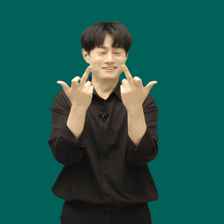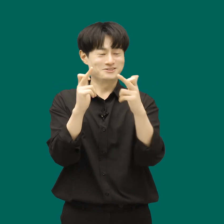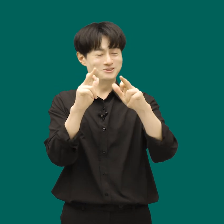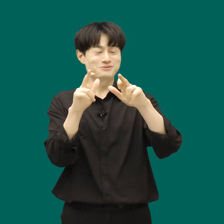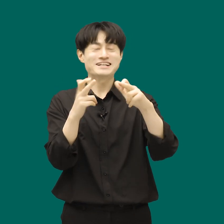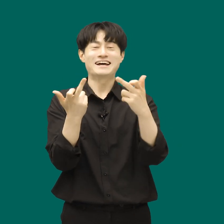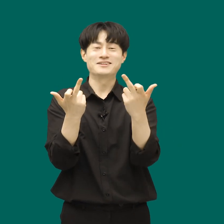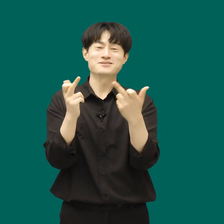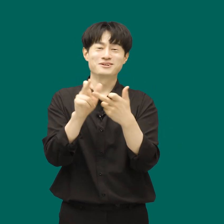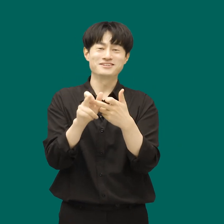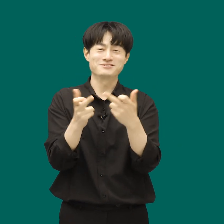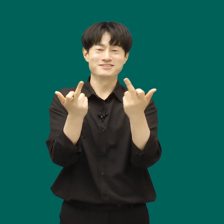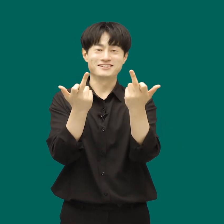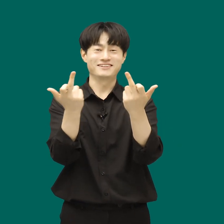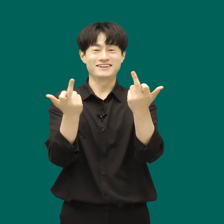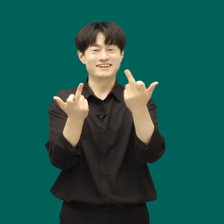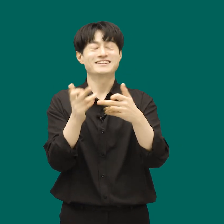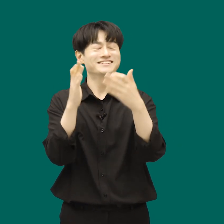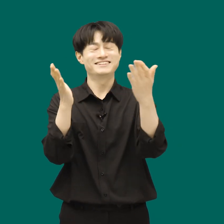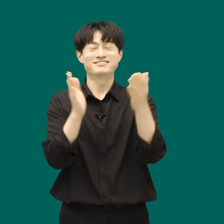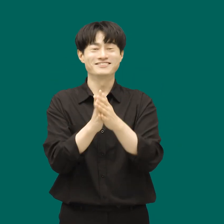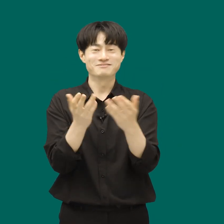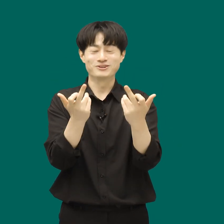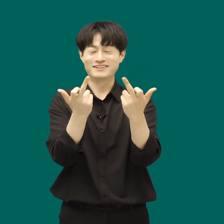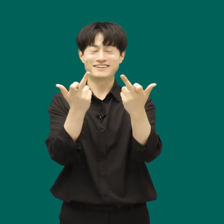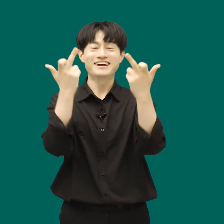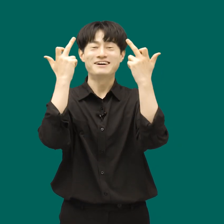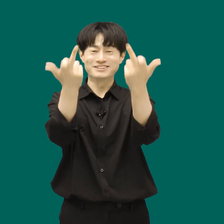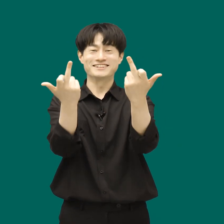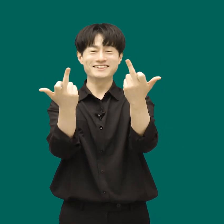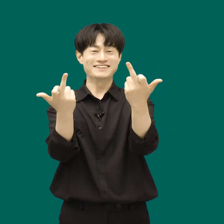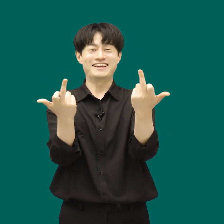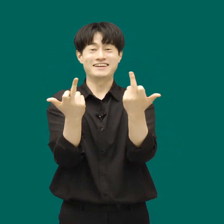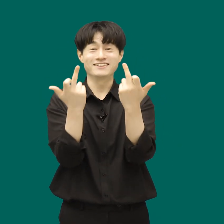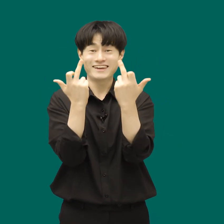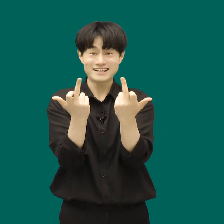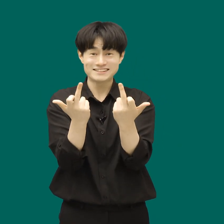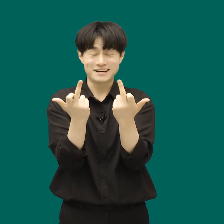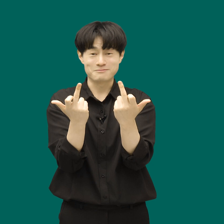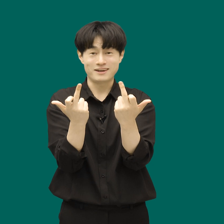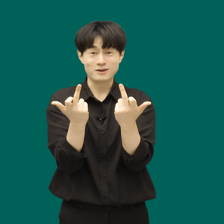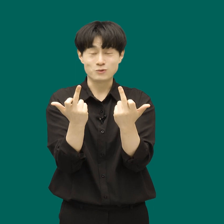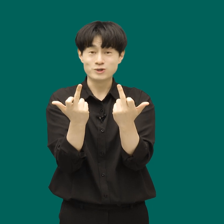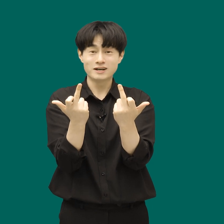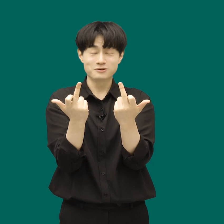저는 좀 잘 안 됐어요. 이 수영이. 네. 아니 사실 뭐 모르겠는데 아무튼 네. 이렇게 하신 다음에 위아래로